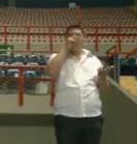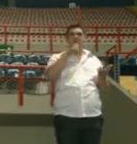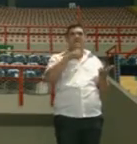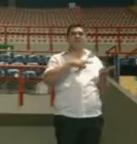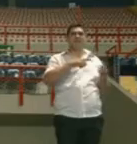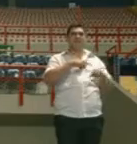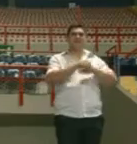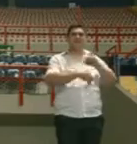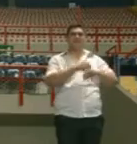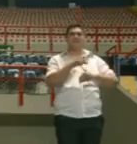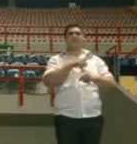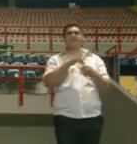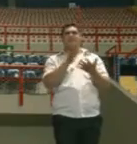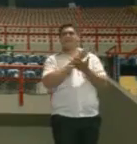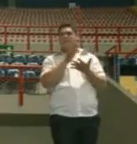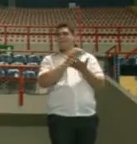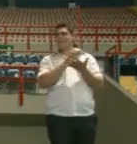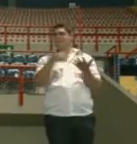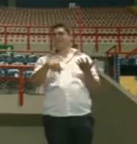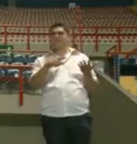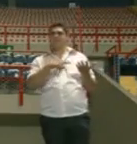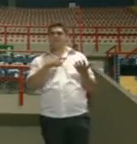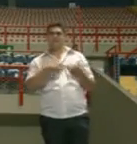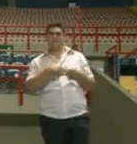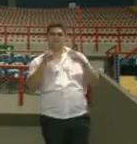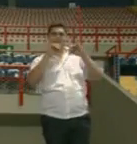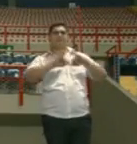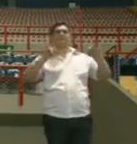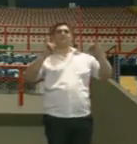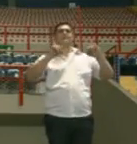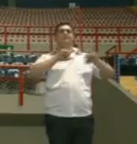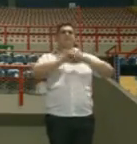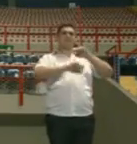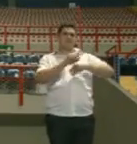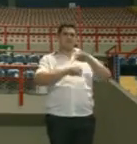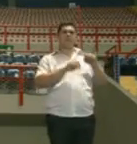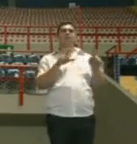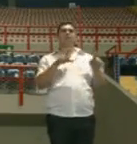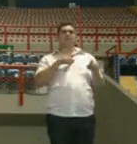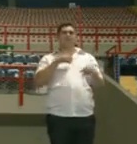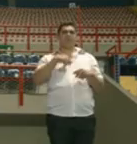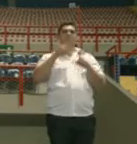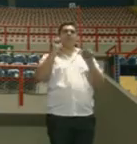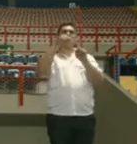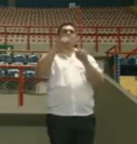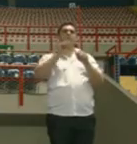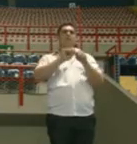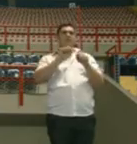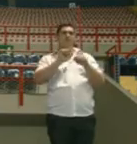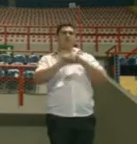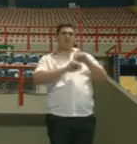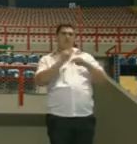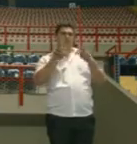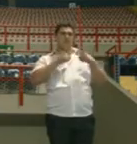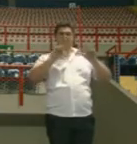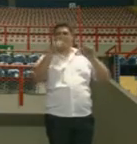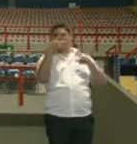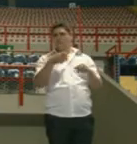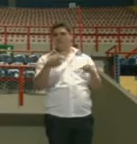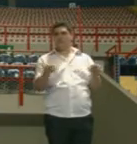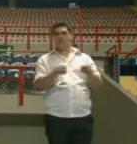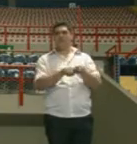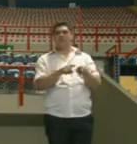Então veja bem, gente. O Departamento de Imprensa e Propaganda tem um objetivo, tá? É fazer uma imagem ideal deste